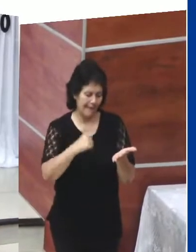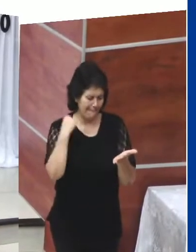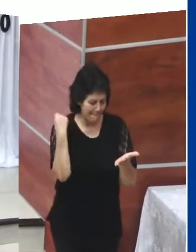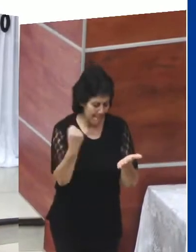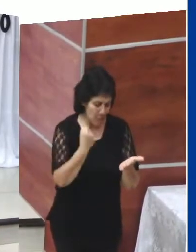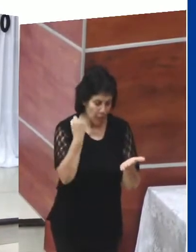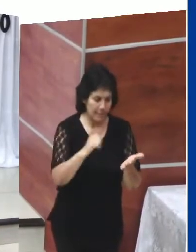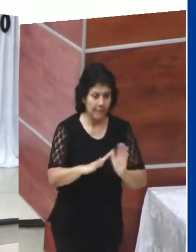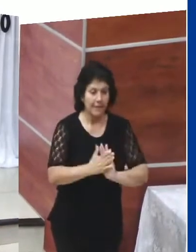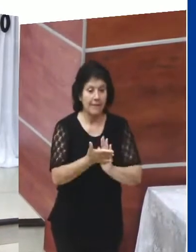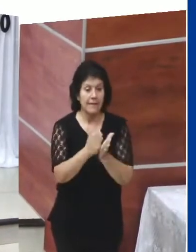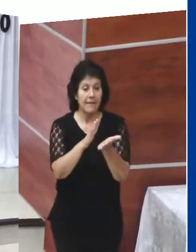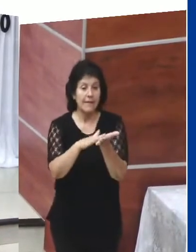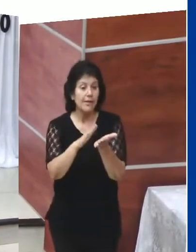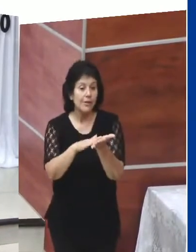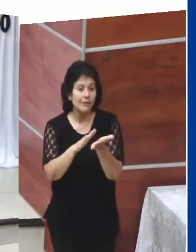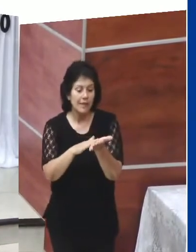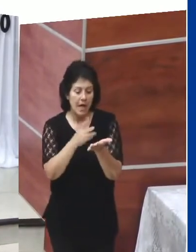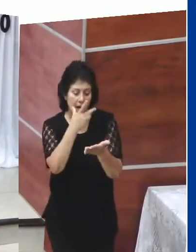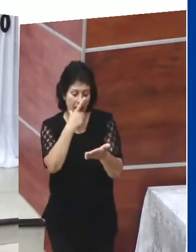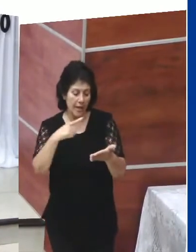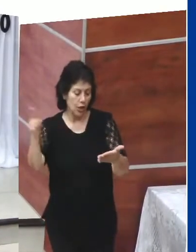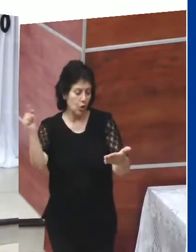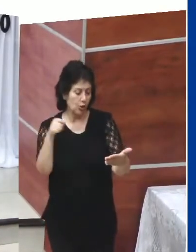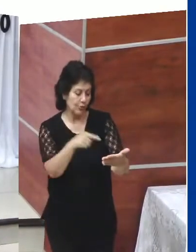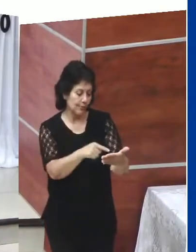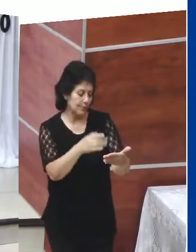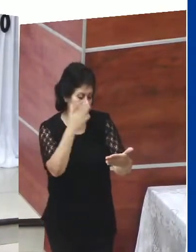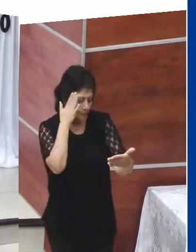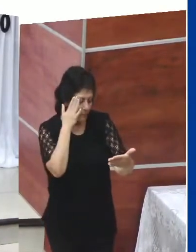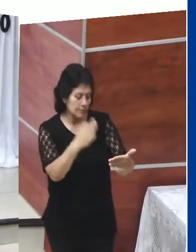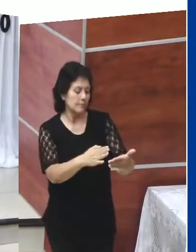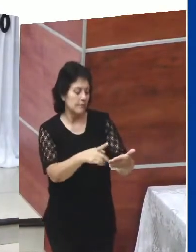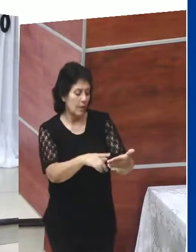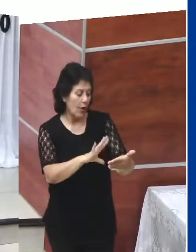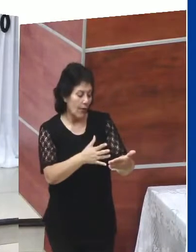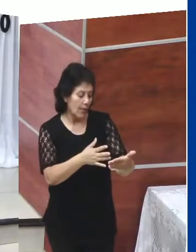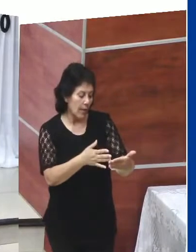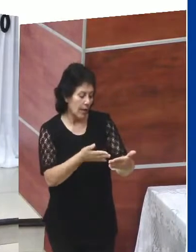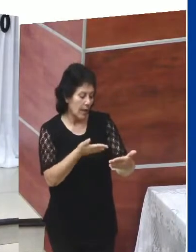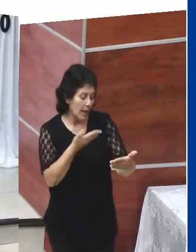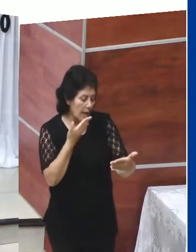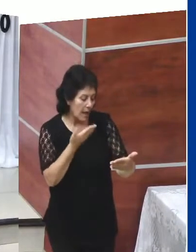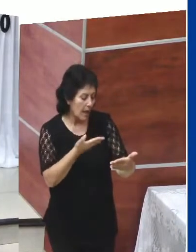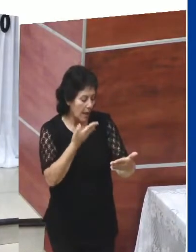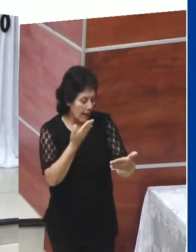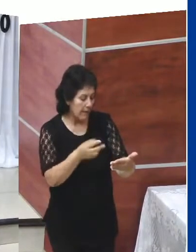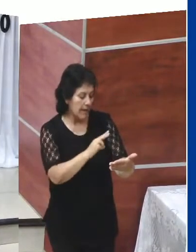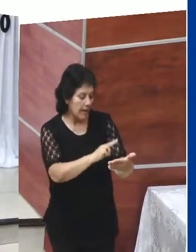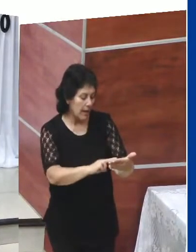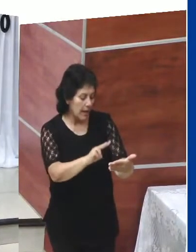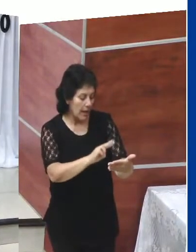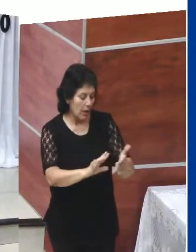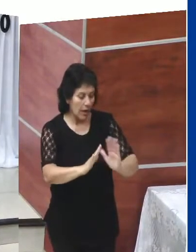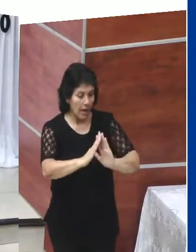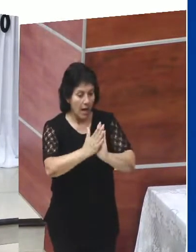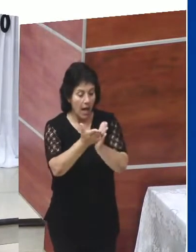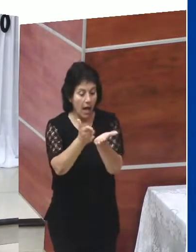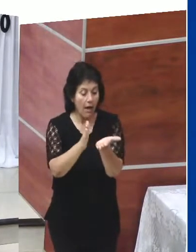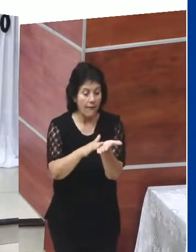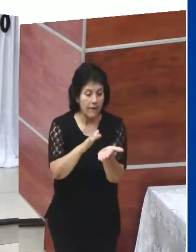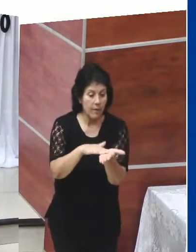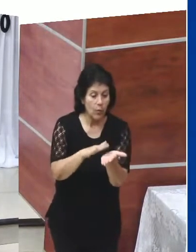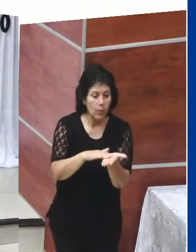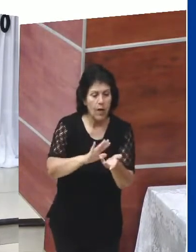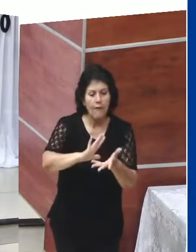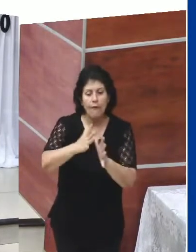La Biblia, Dios nos habla en ella y cada vez que la abrimos, Dios se presenta.